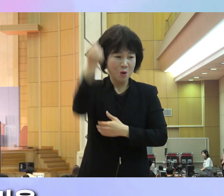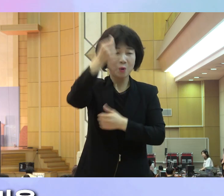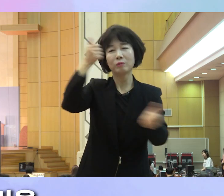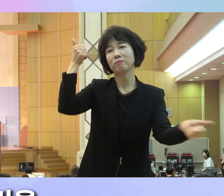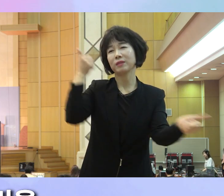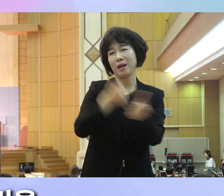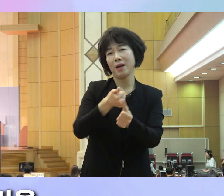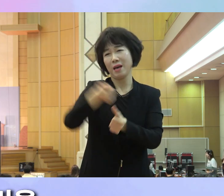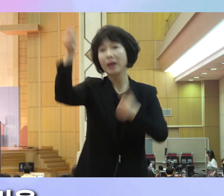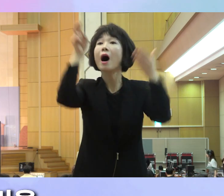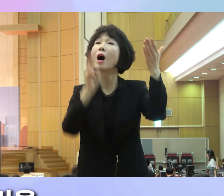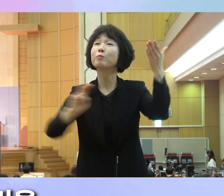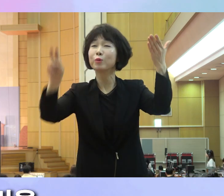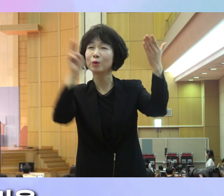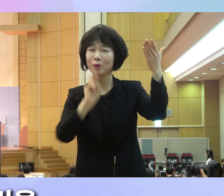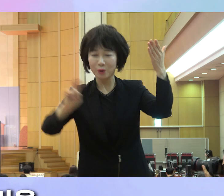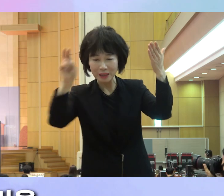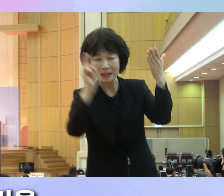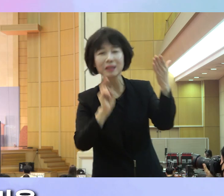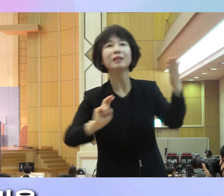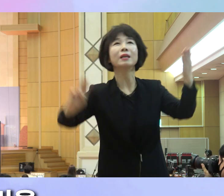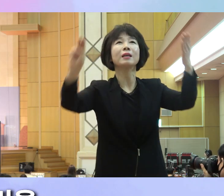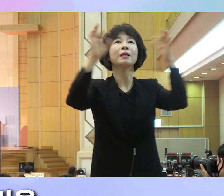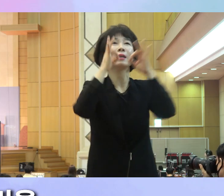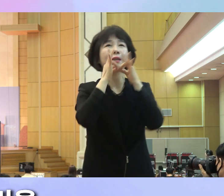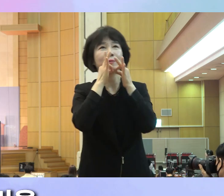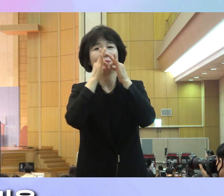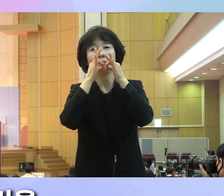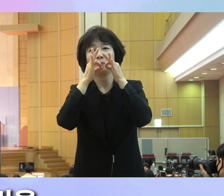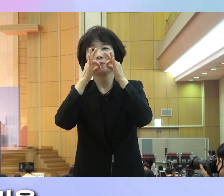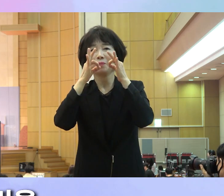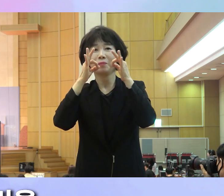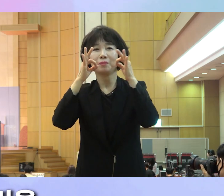접전하고 곧 해가 부르리.